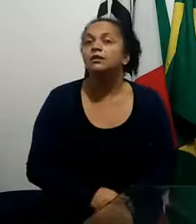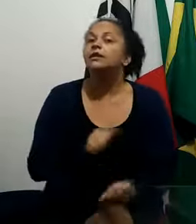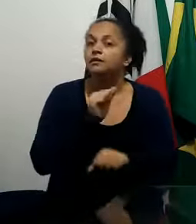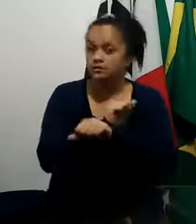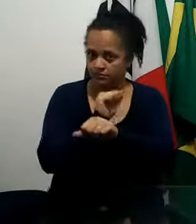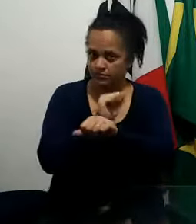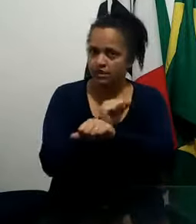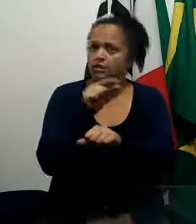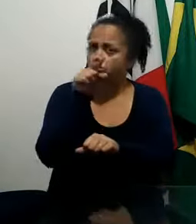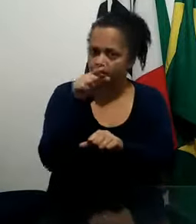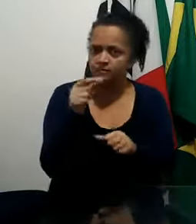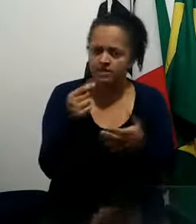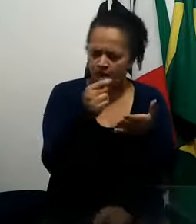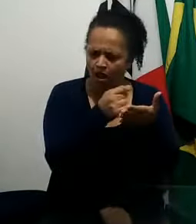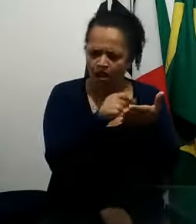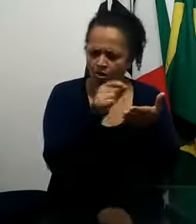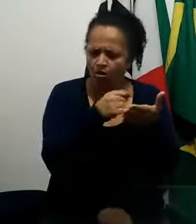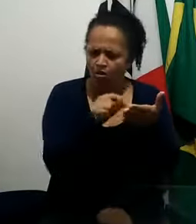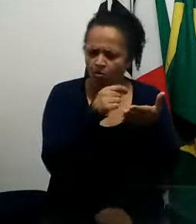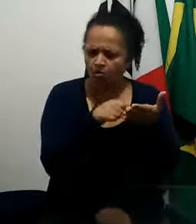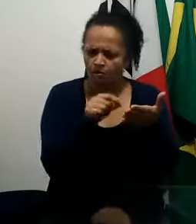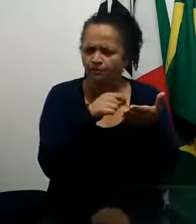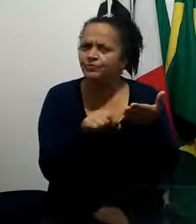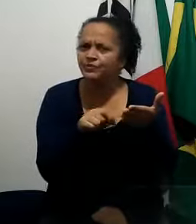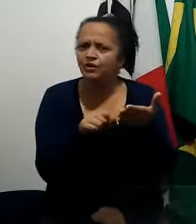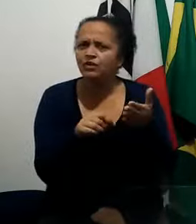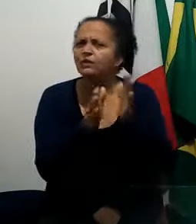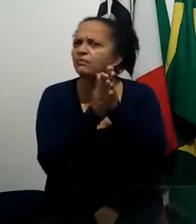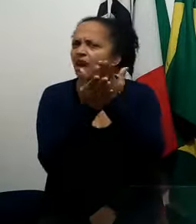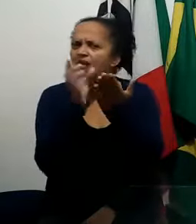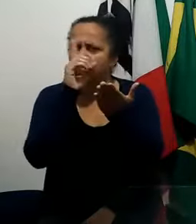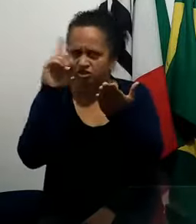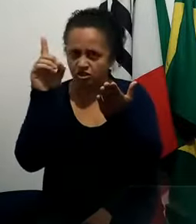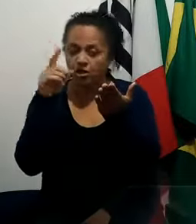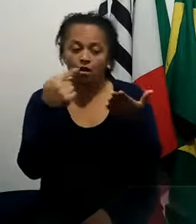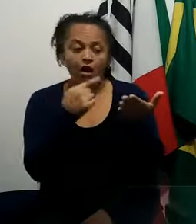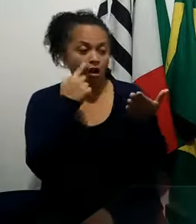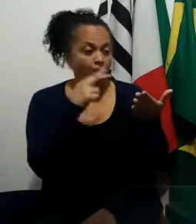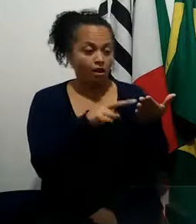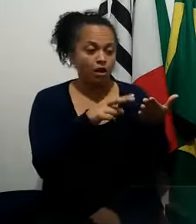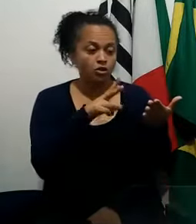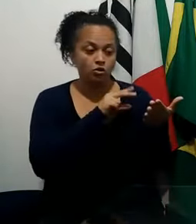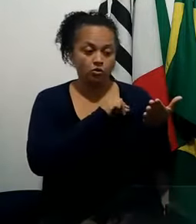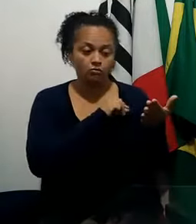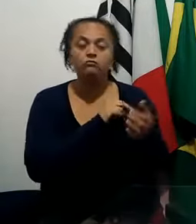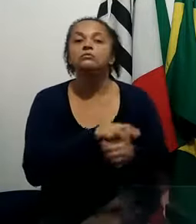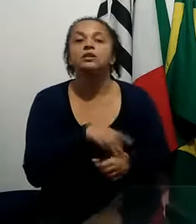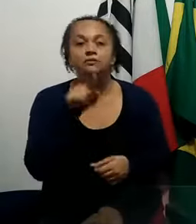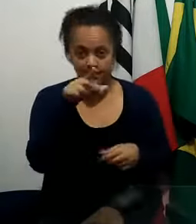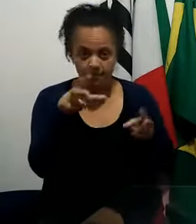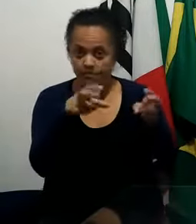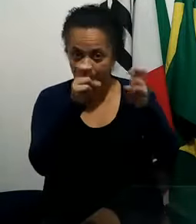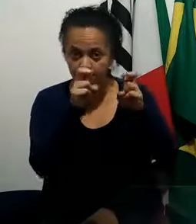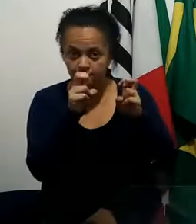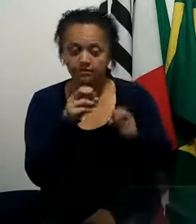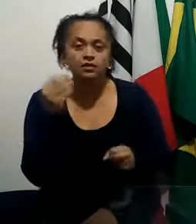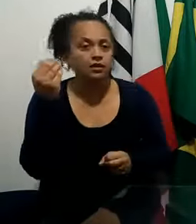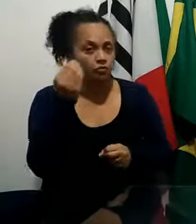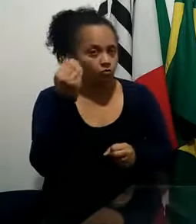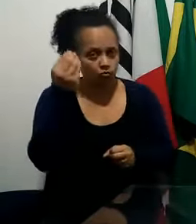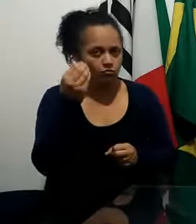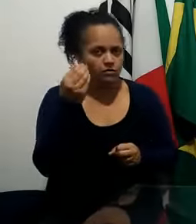anote todos os textos para você conferir. E você vai ver que o período da grande tribulação